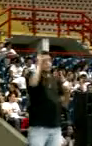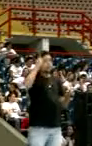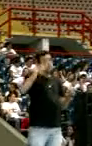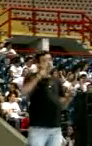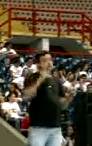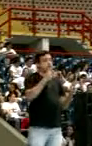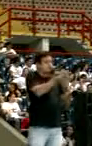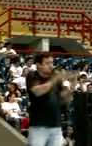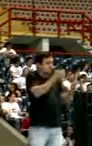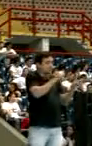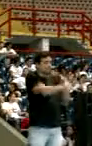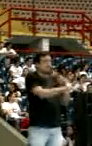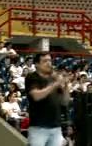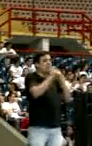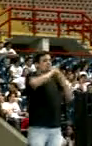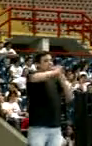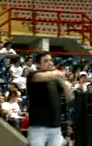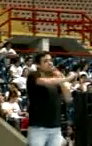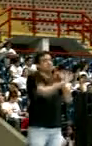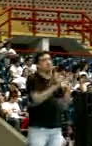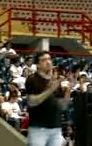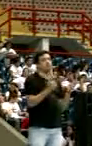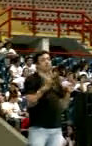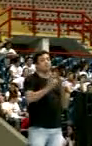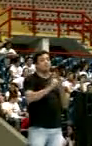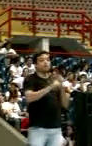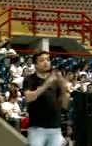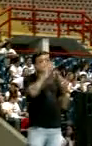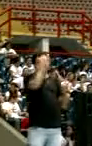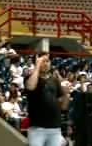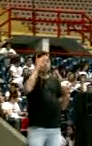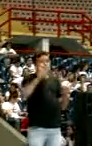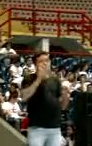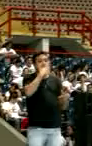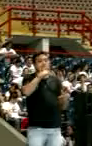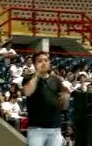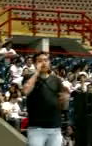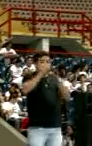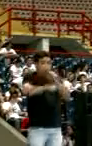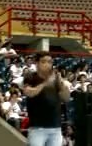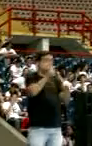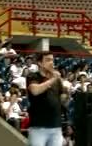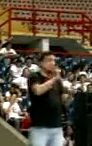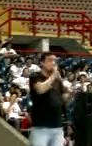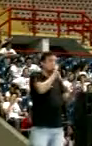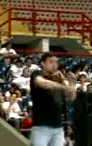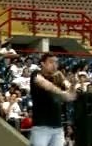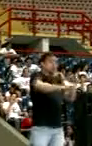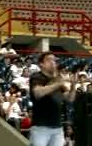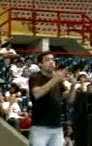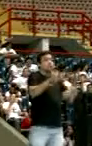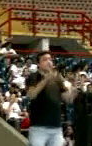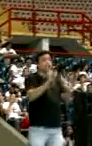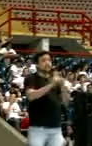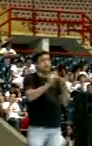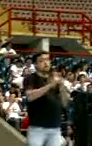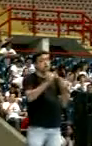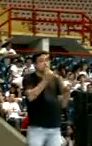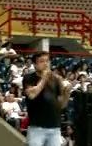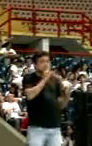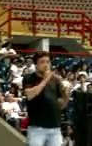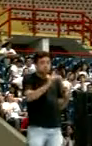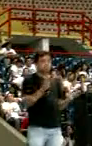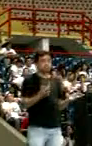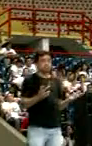de tirar a vida dos outros, tirar o bem dos outros. Mas inocente, matou o pai e suprou a mãe nesse caminho. E outra coisa, eles não vão ser